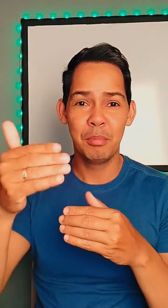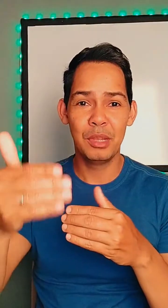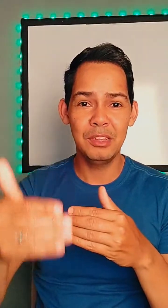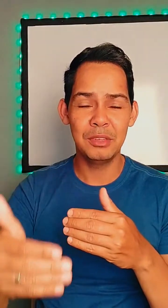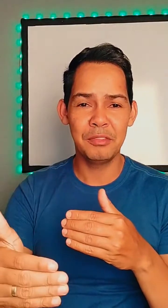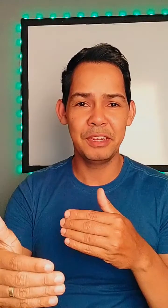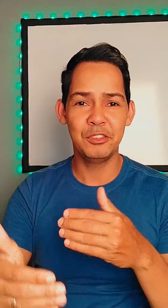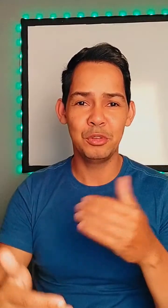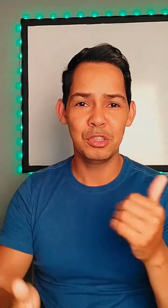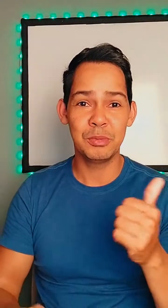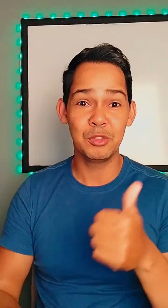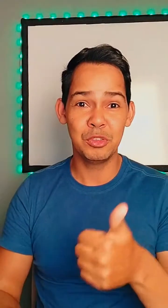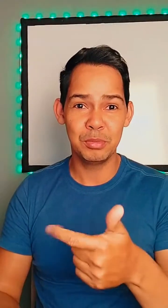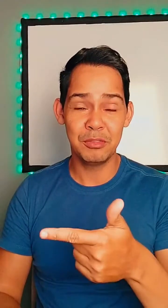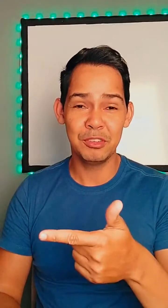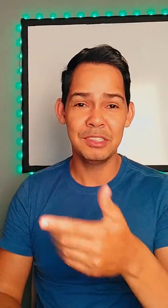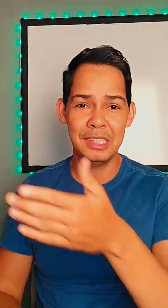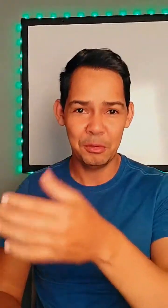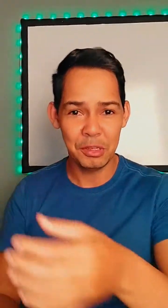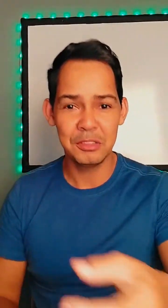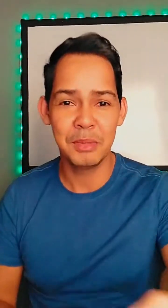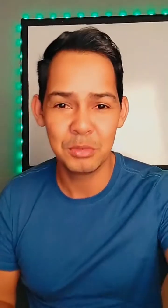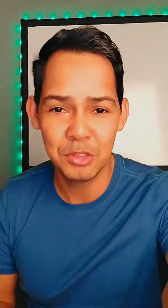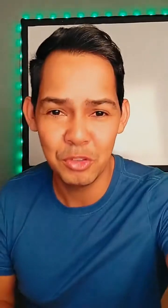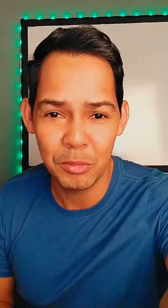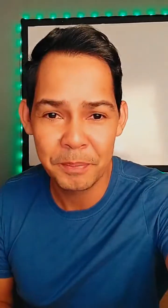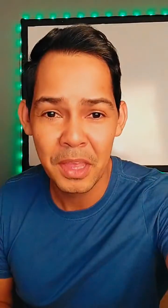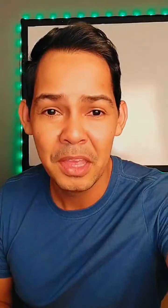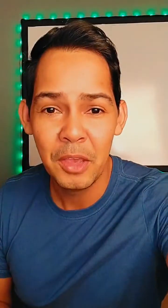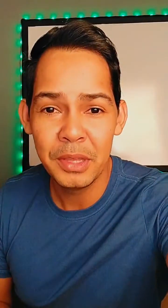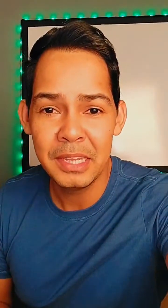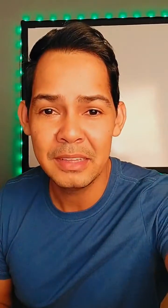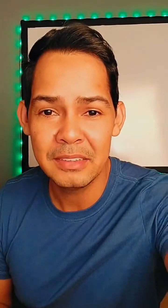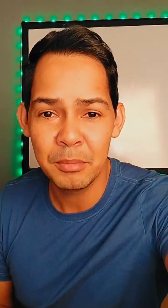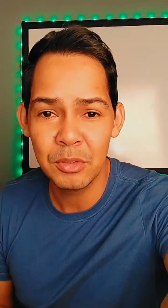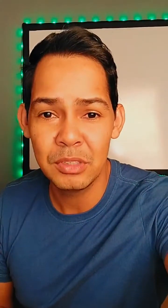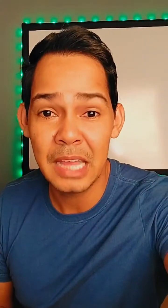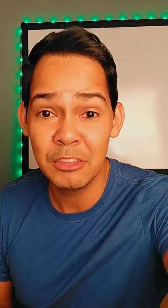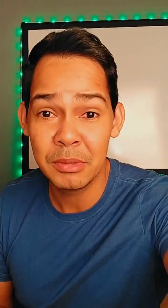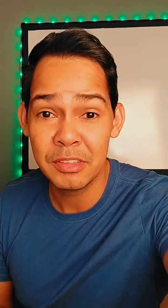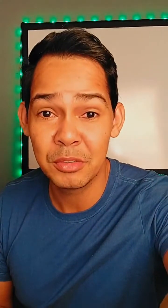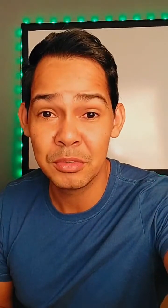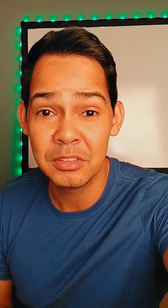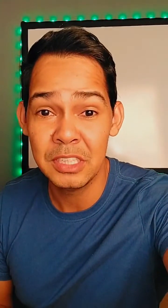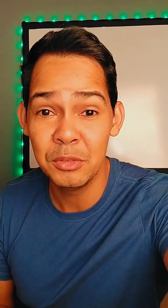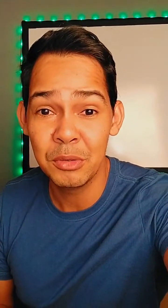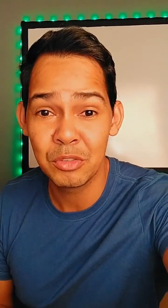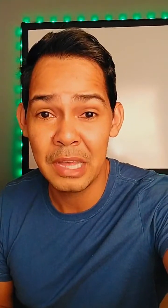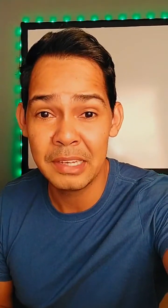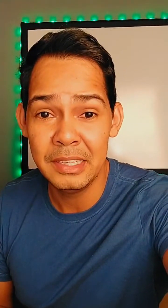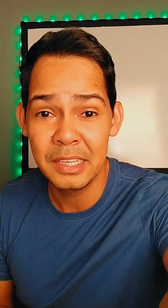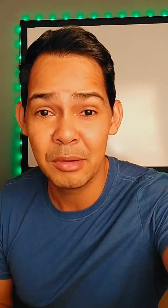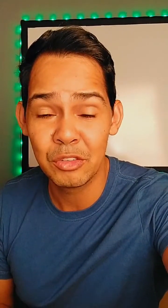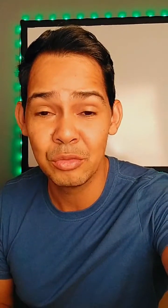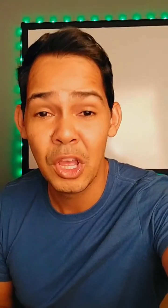pulando na frente de outras pessoas porque você tem o conhecimento no idioma. Eu queria ter essa oportunidade para ver se consigo, eu ajudaria, eu ajudo. Olha, eu